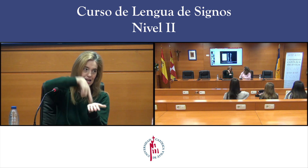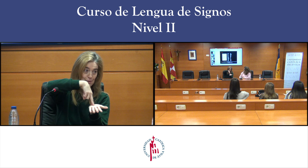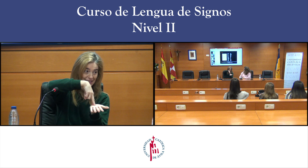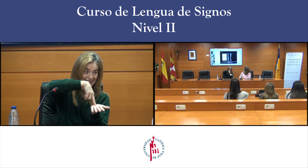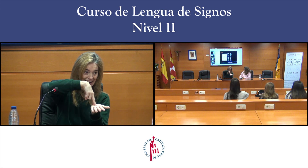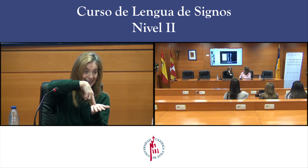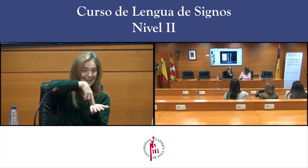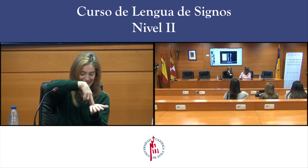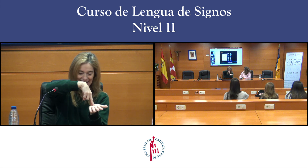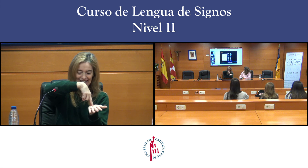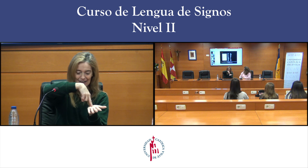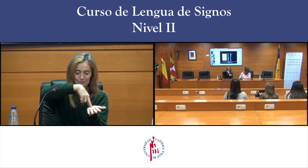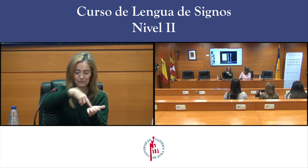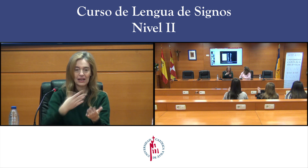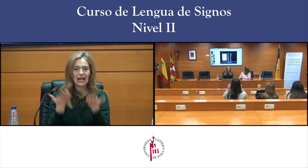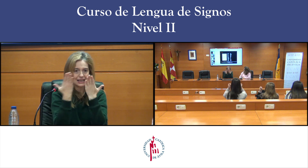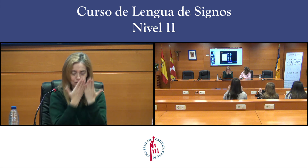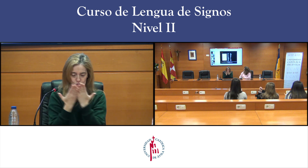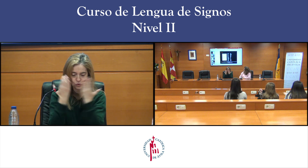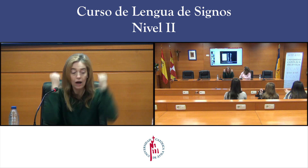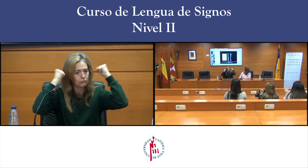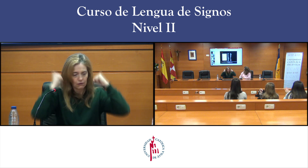a levantar estudiar